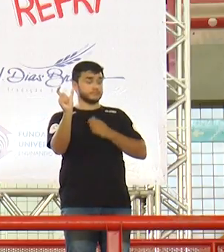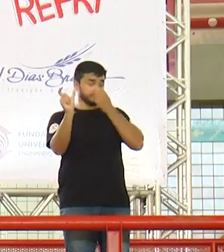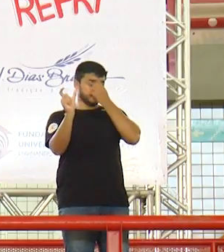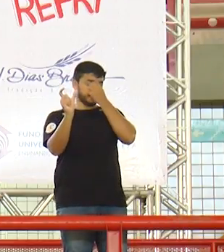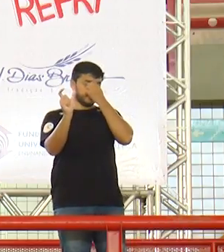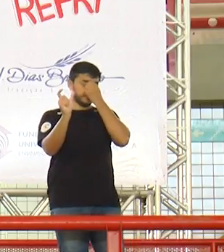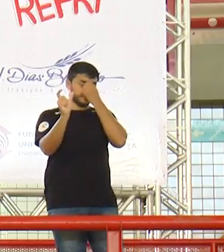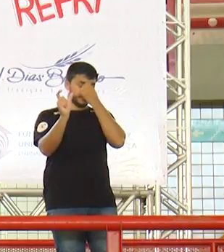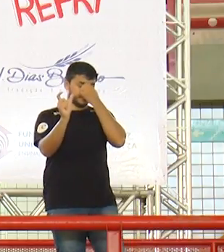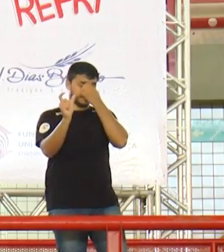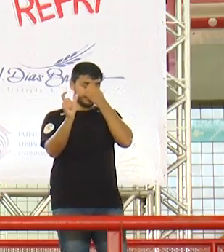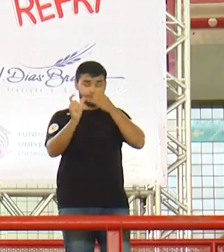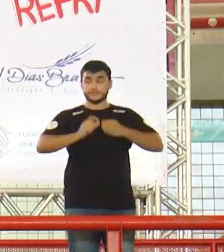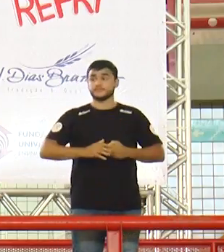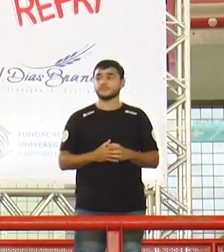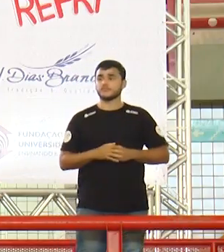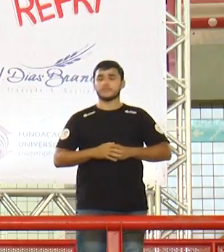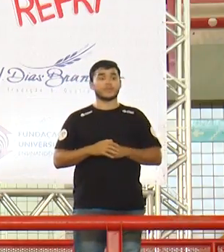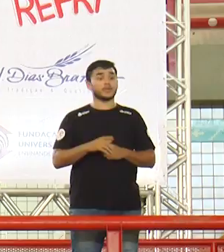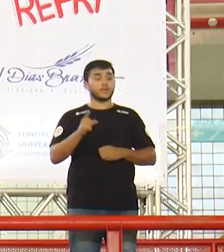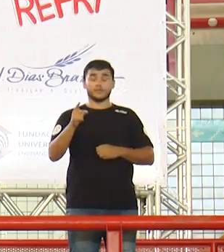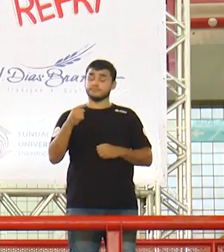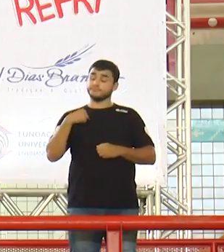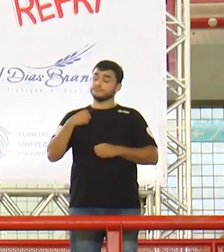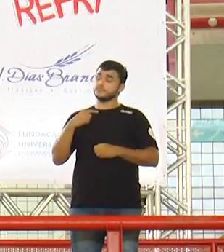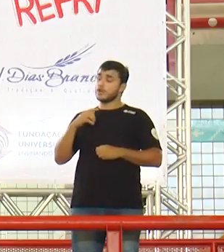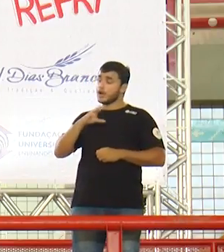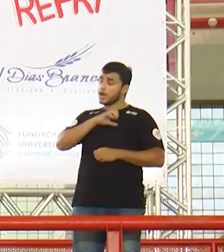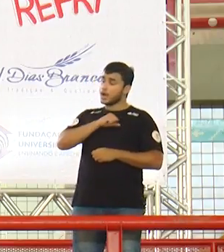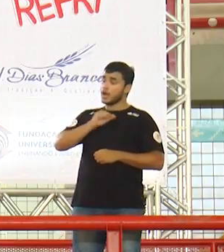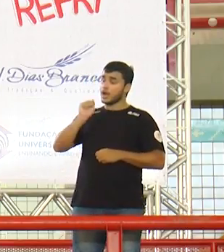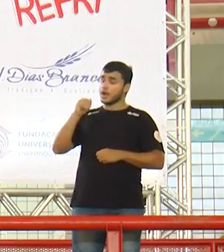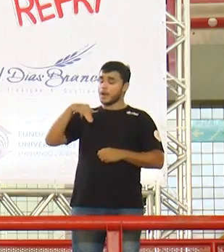Aí para terminar fala, amo-te